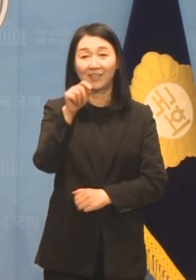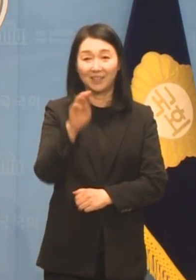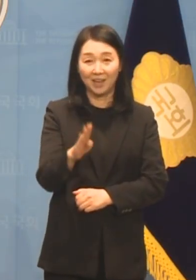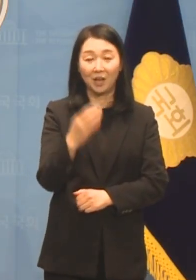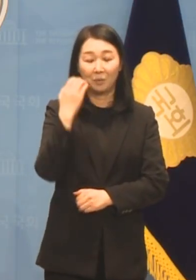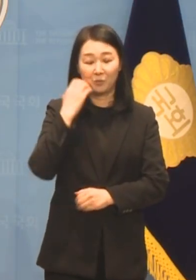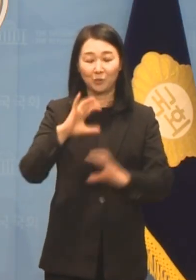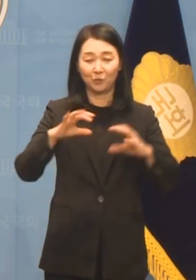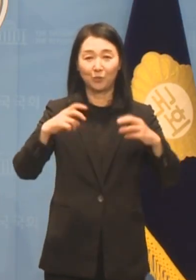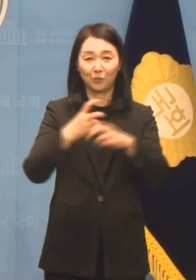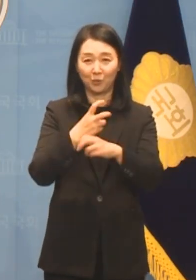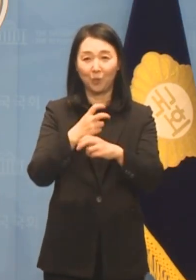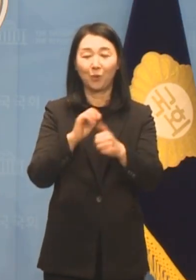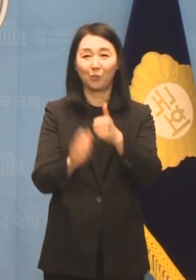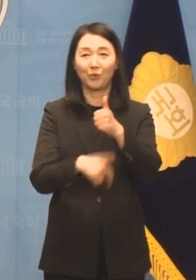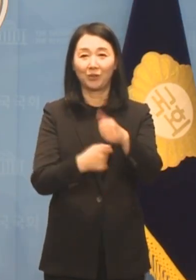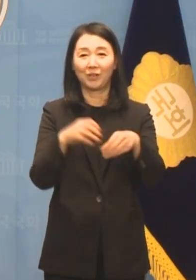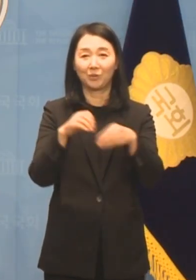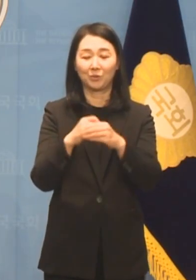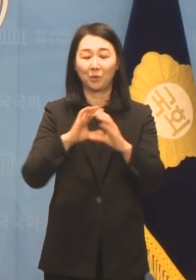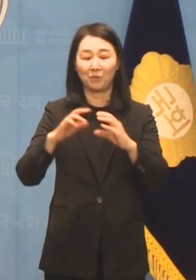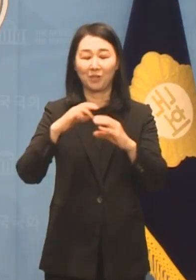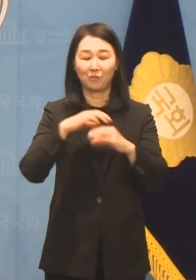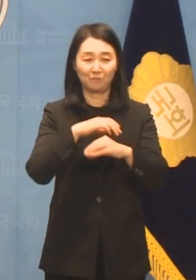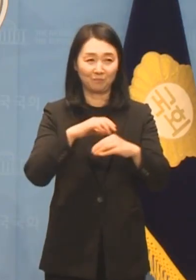국토교통위 소속 민주당 이춘석 의원입니다.